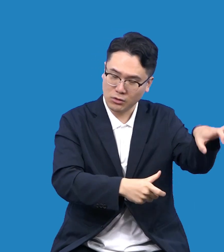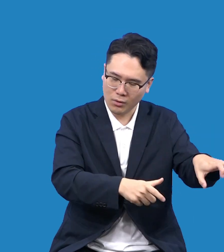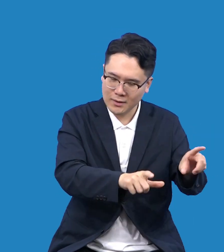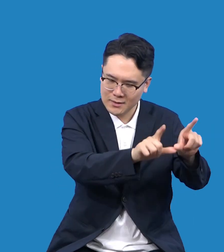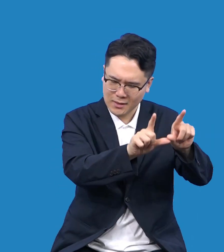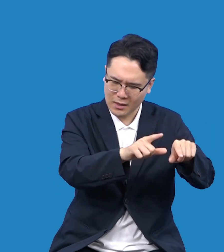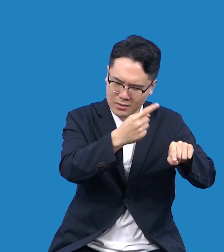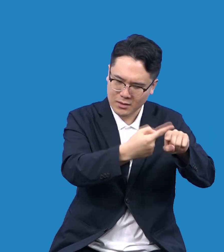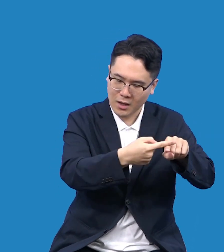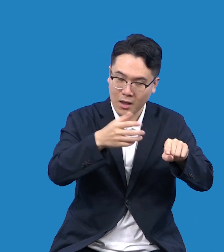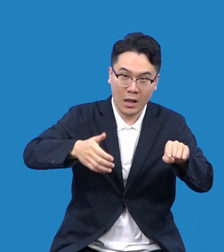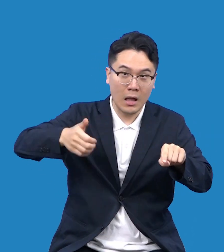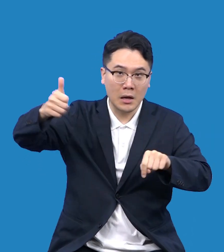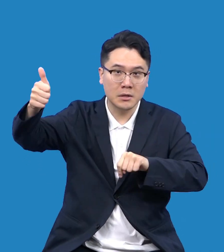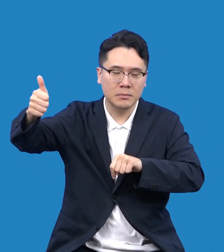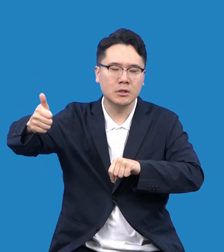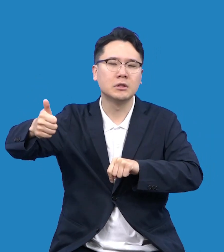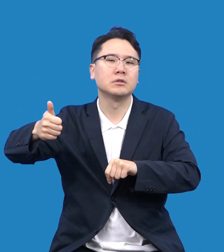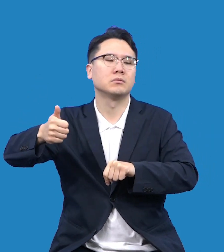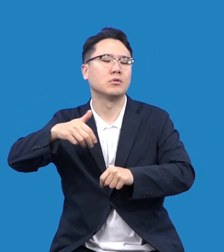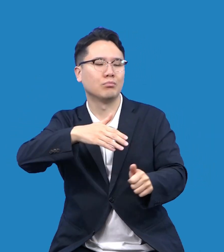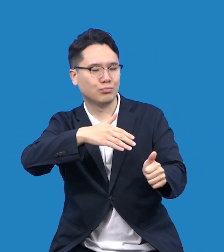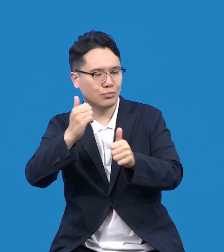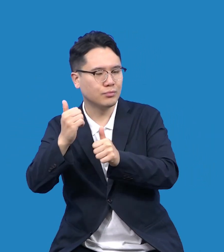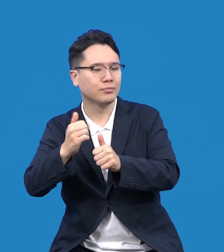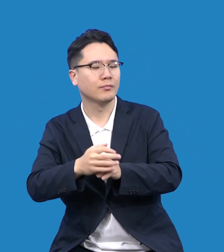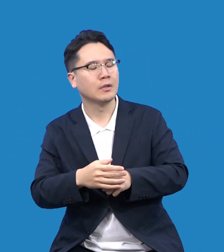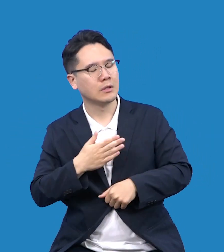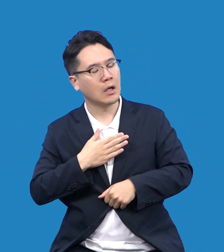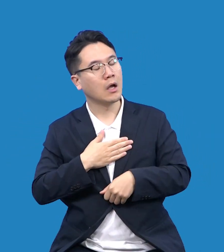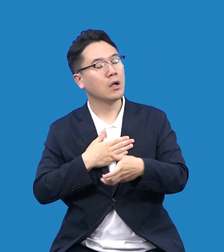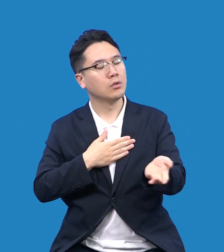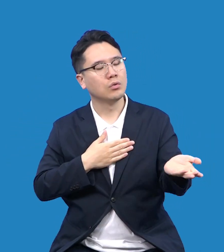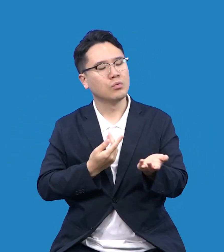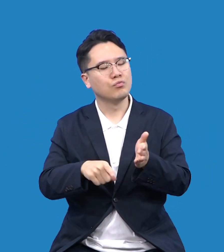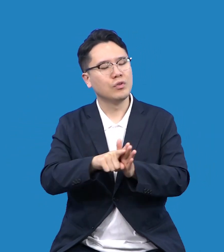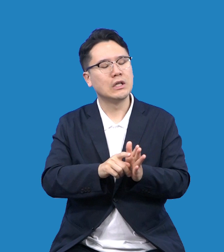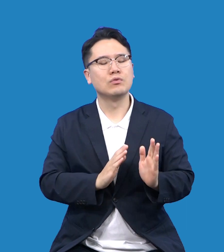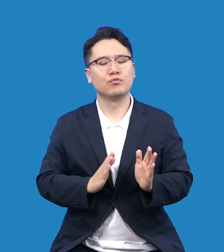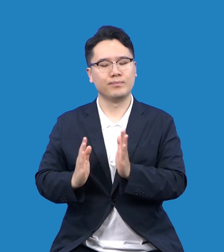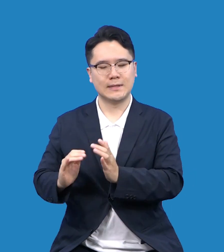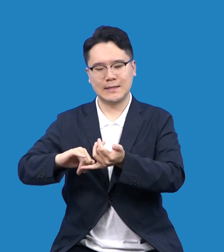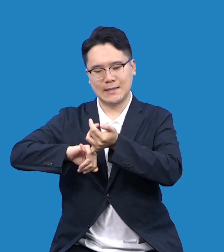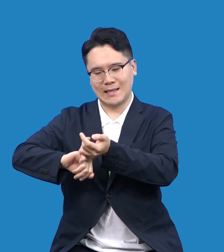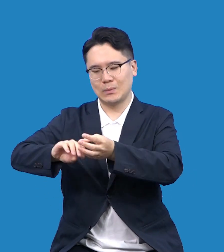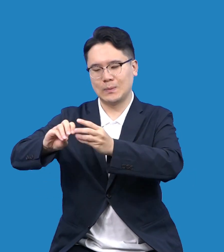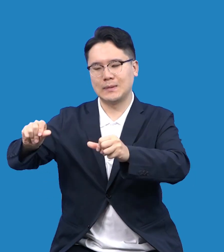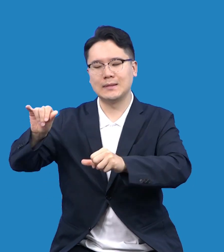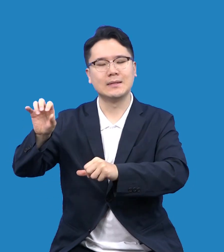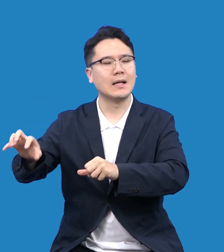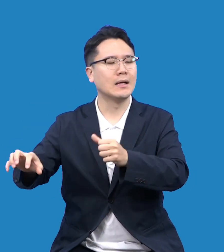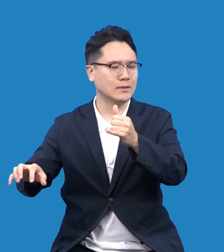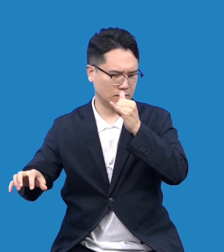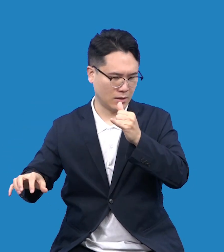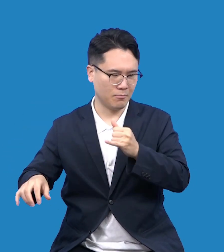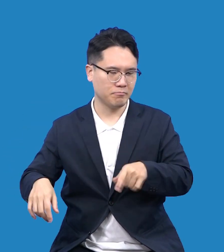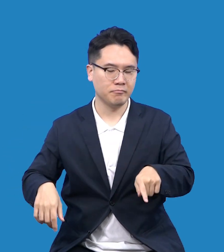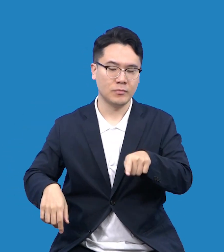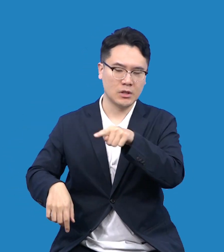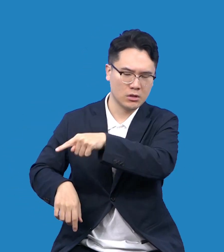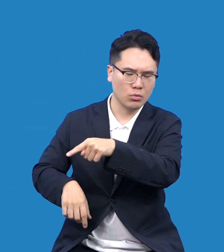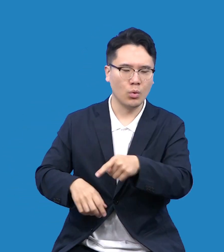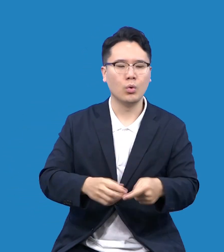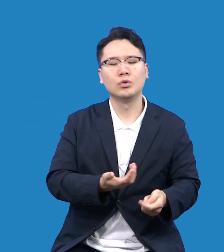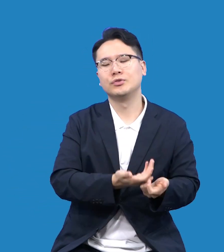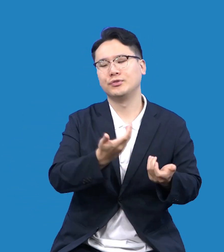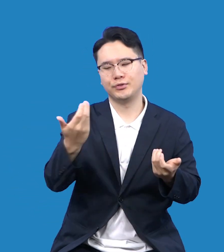부르십니다. 내가 그대들 위해서 준비한 약속의 땅이 있다. 그 땅으로 떠날지어다.